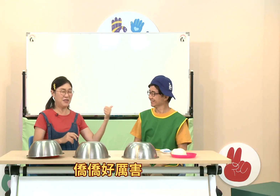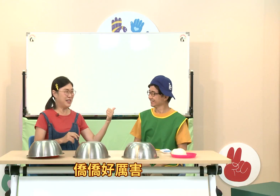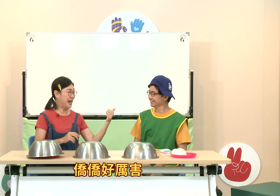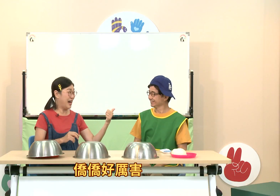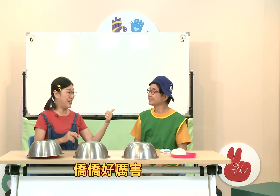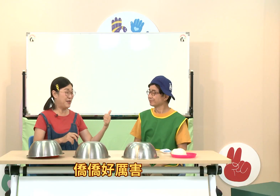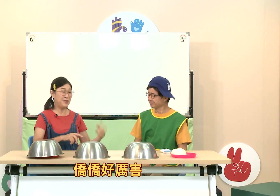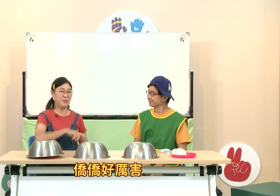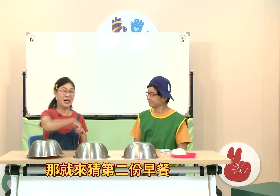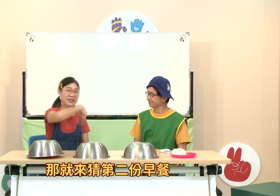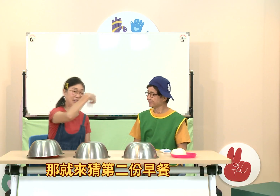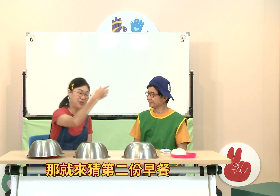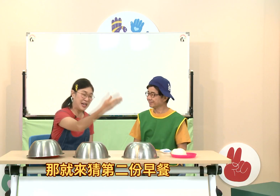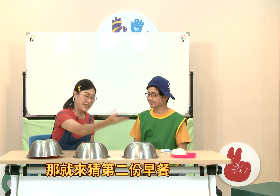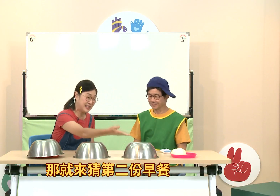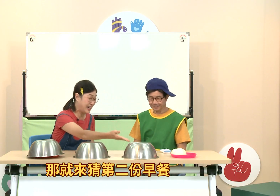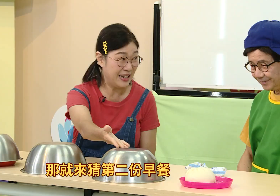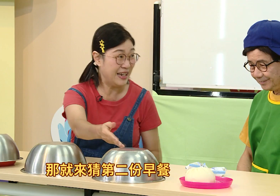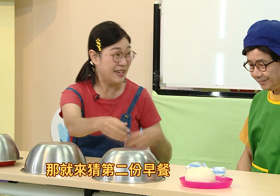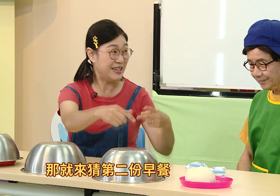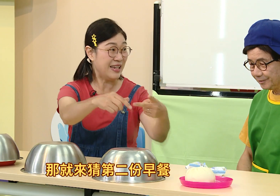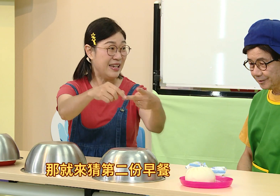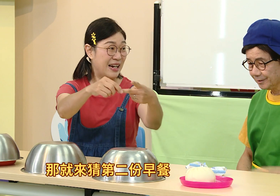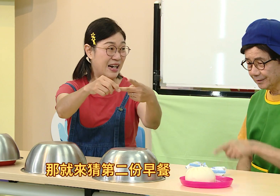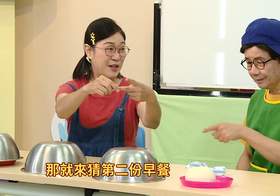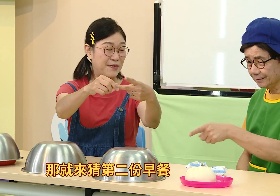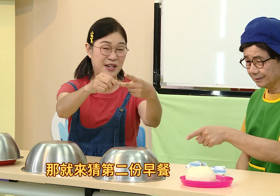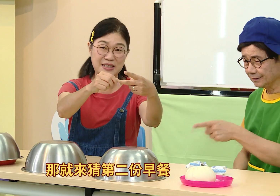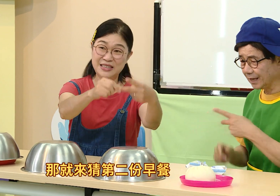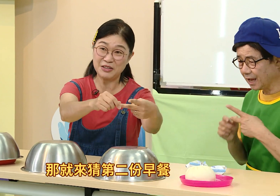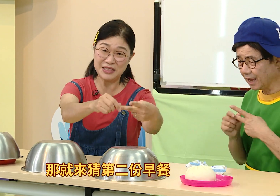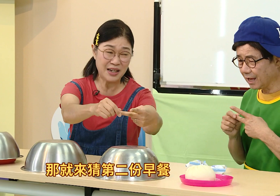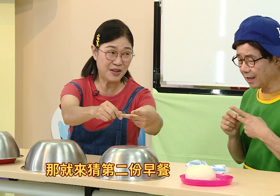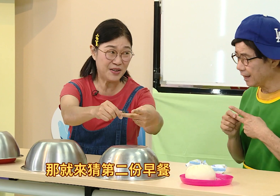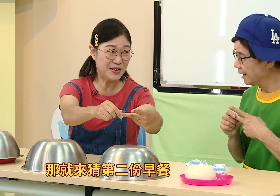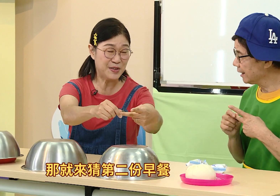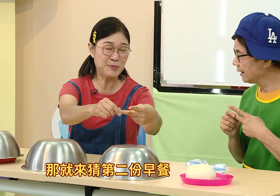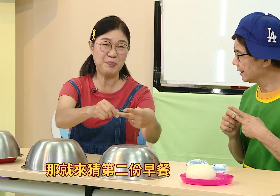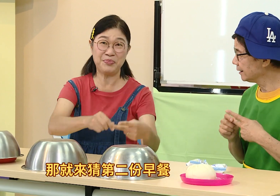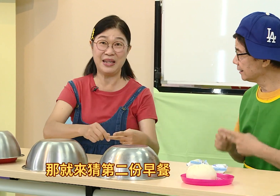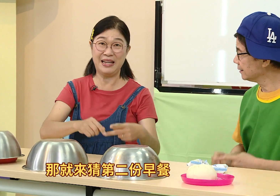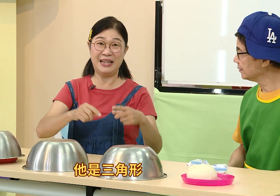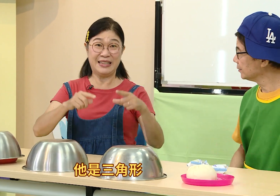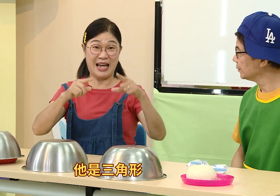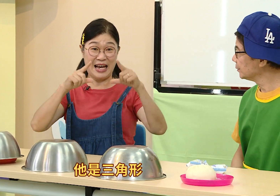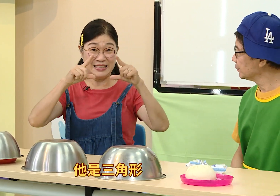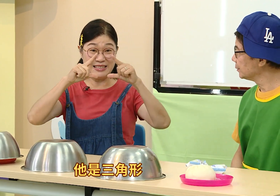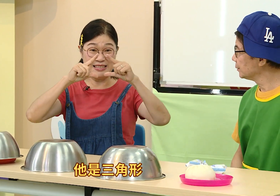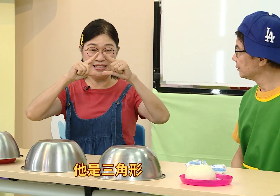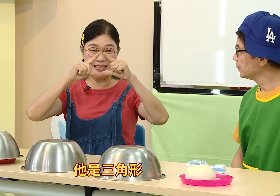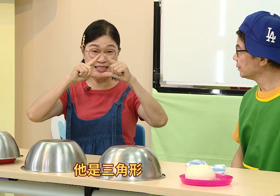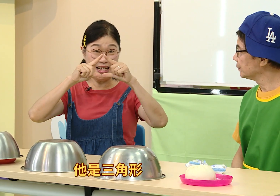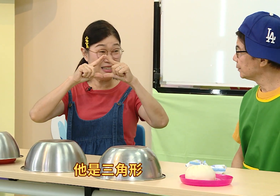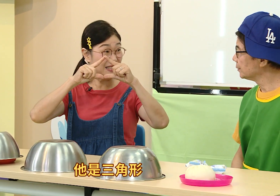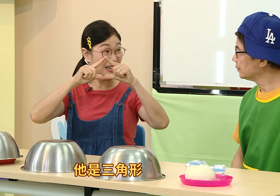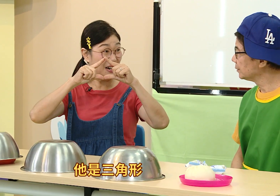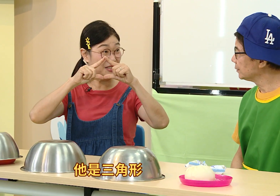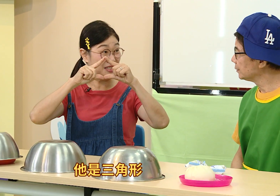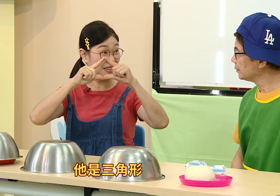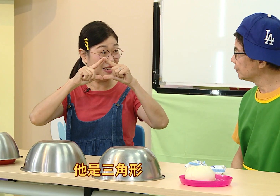厲害喔巧那就來猜第二份早餐囉他是是三角形